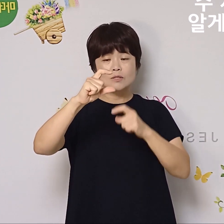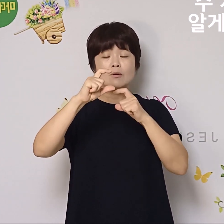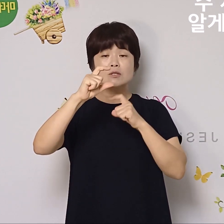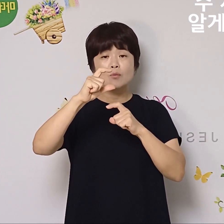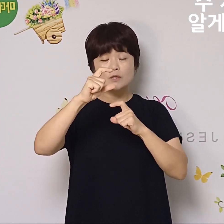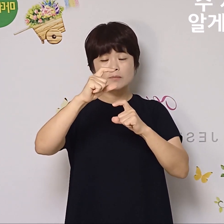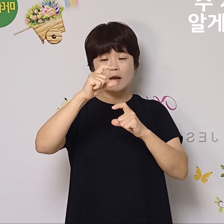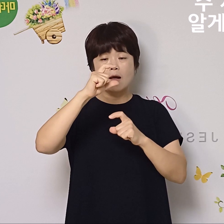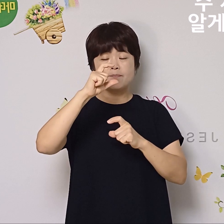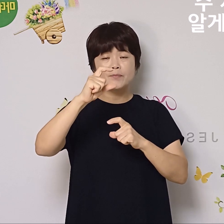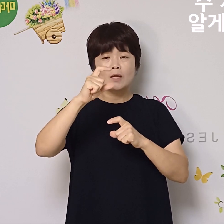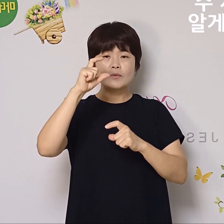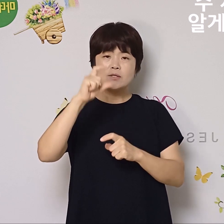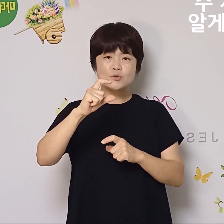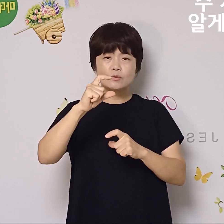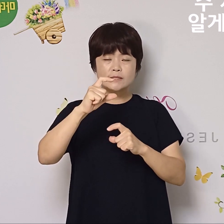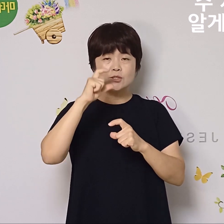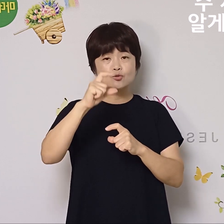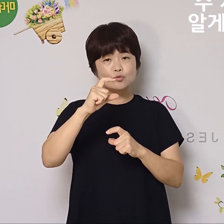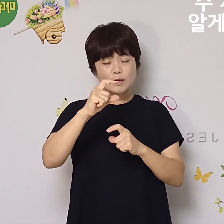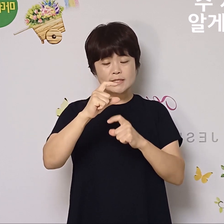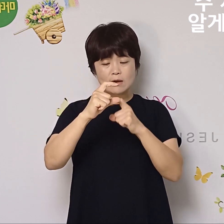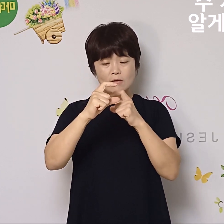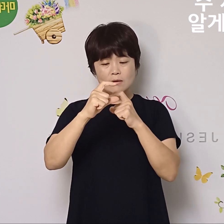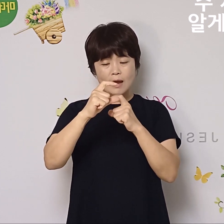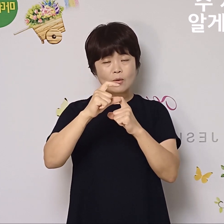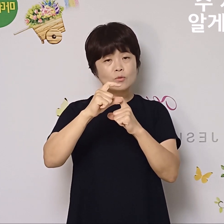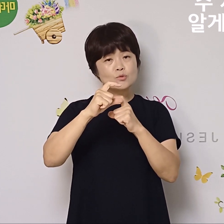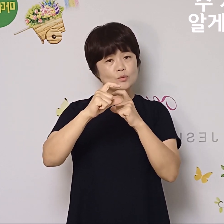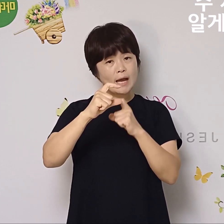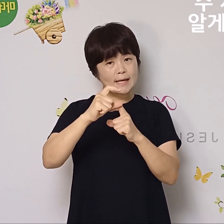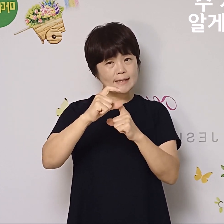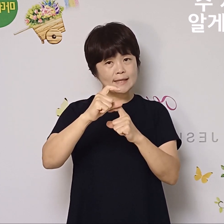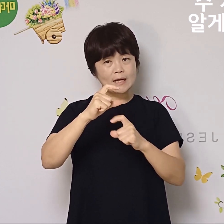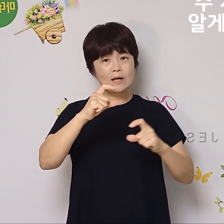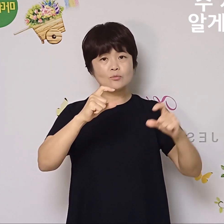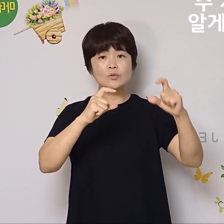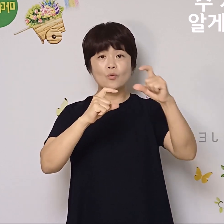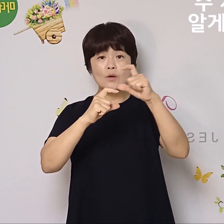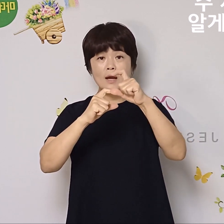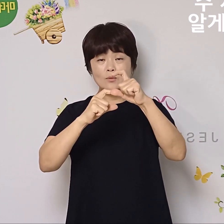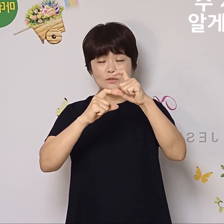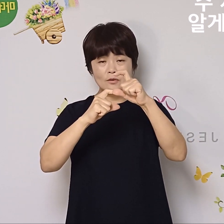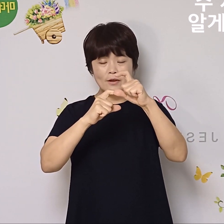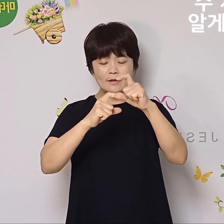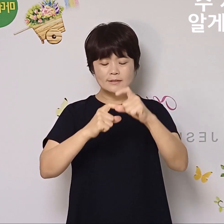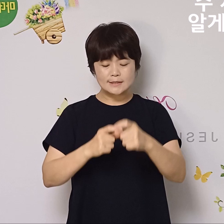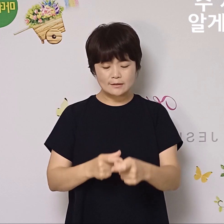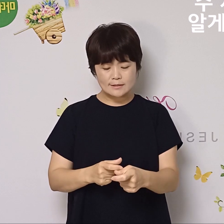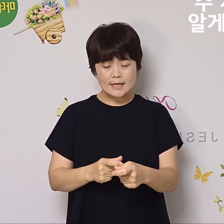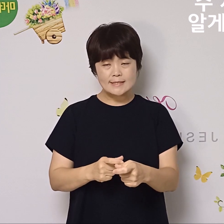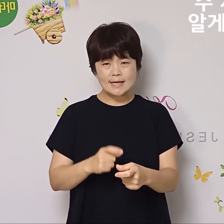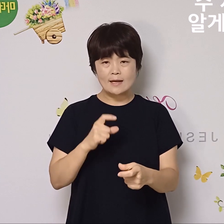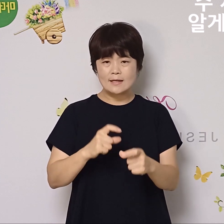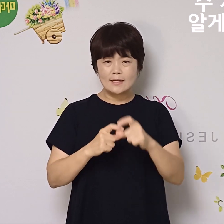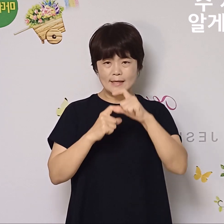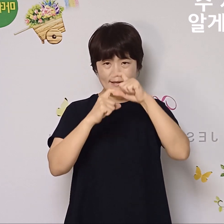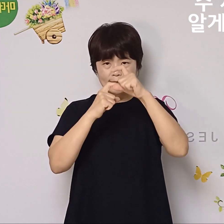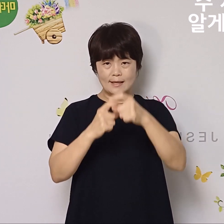세워서 보시면 왼손을 기준으로 해서 오른손이 아래에 있다가 위로 올라오는 거예요. 근데 이거를 살짝 약간